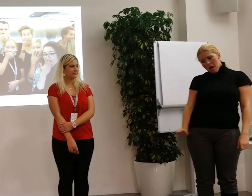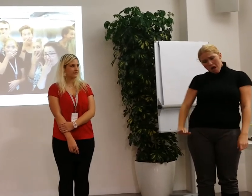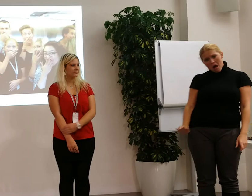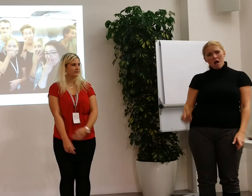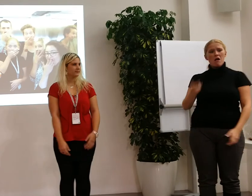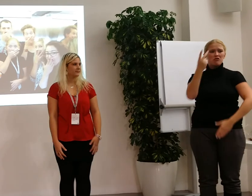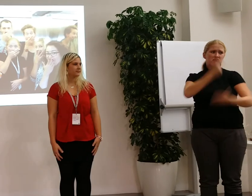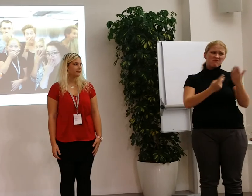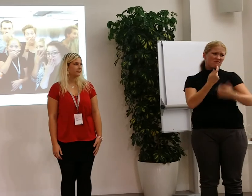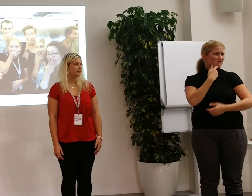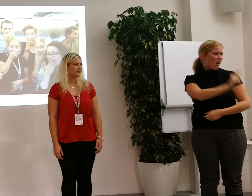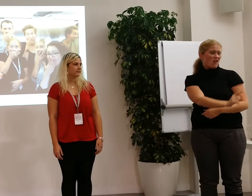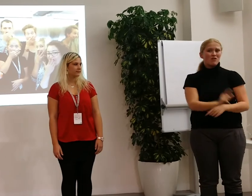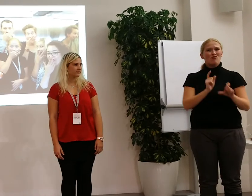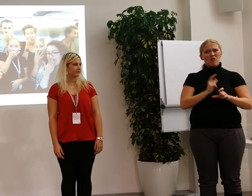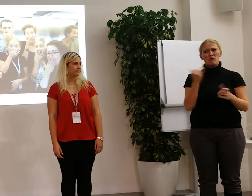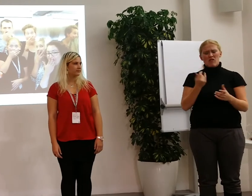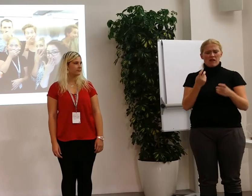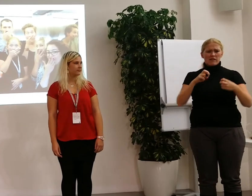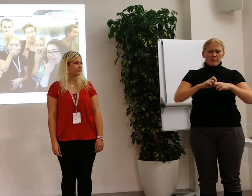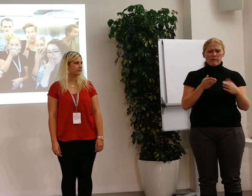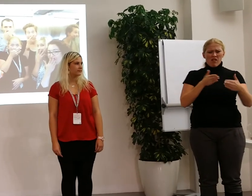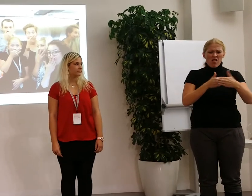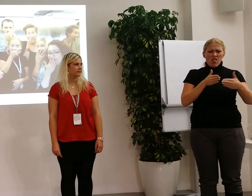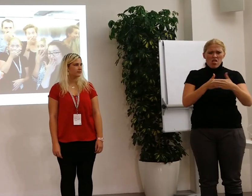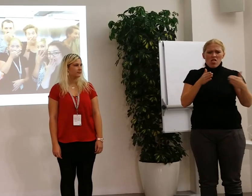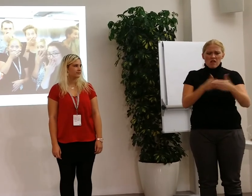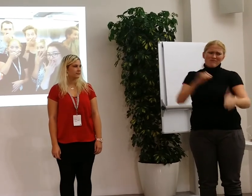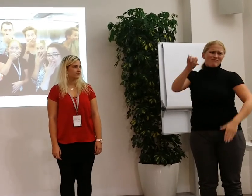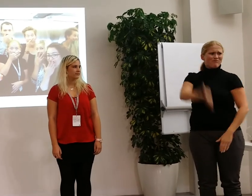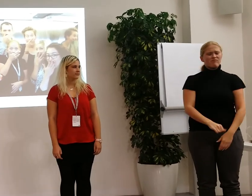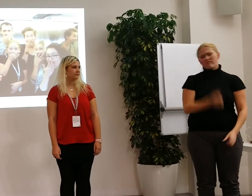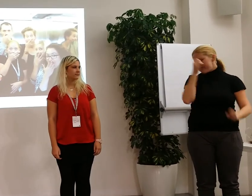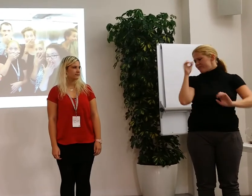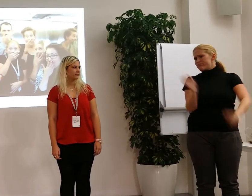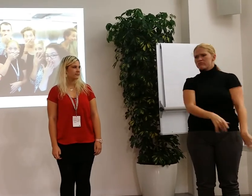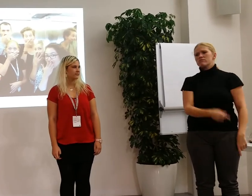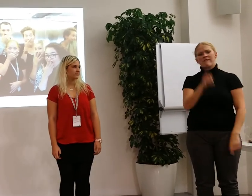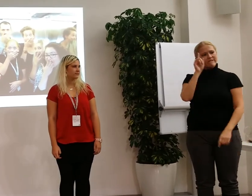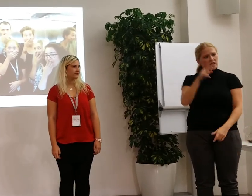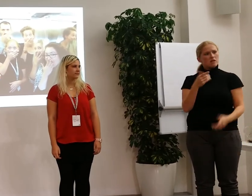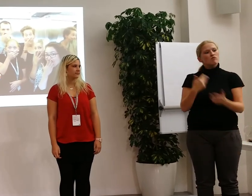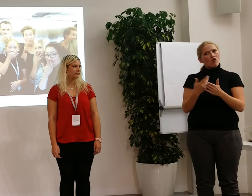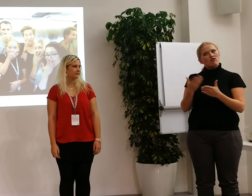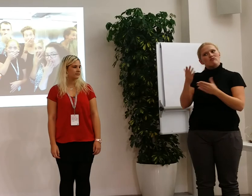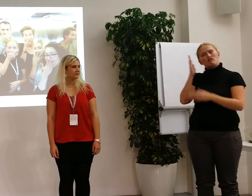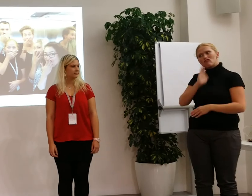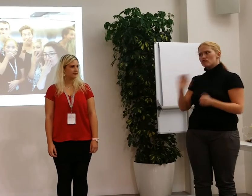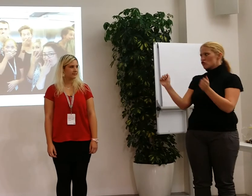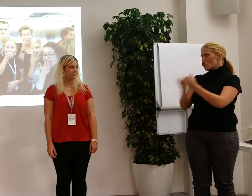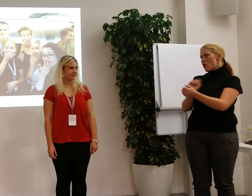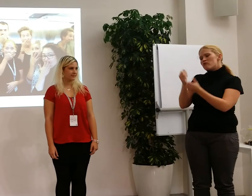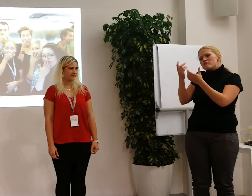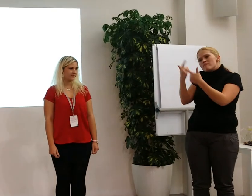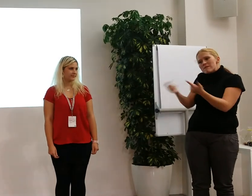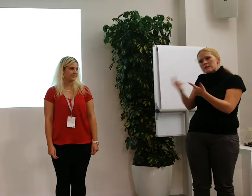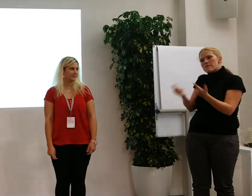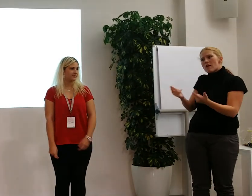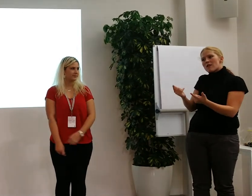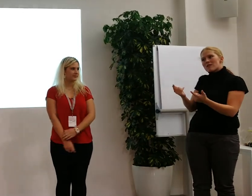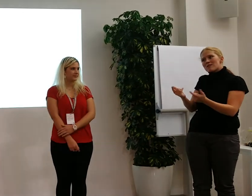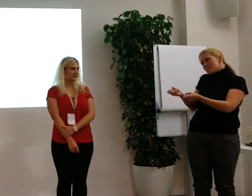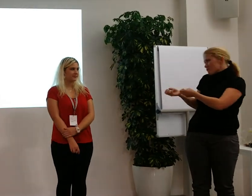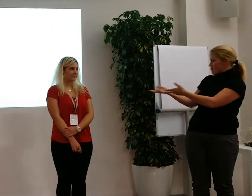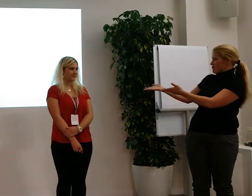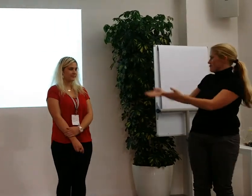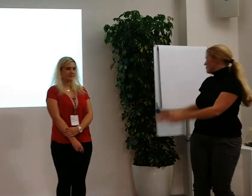nejde a permanentně v tom selhává. A proto bych ji ještě jednou požádala, aby zkusila vlastně vysvětlit, na co to vlastně všechno má